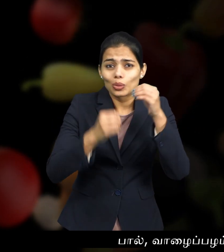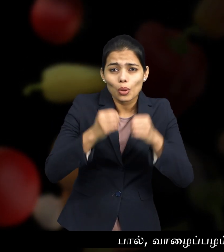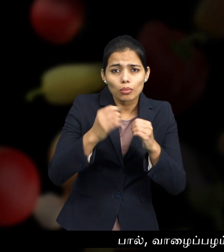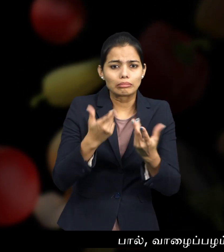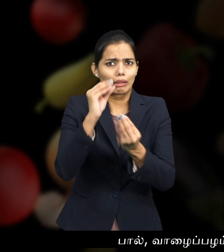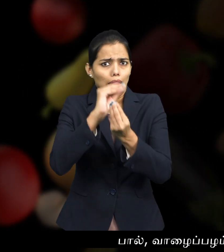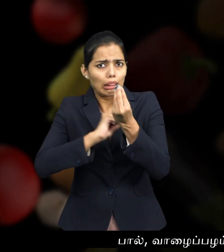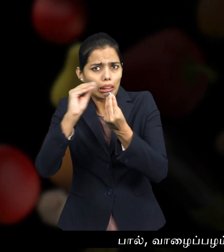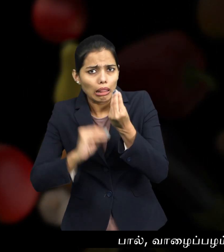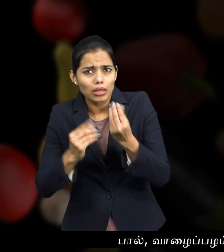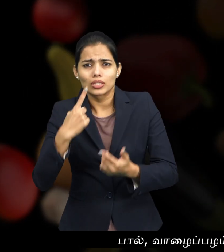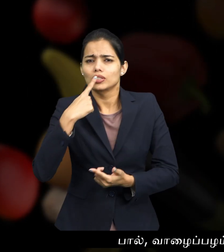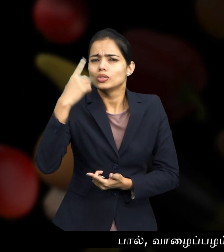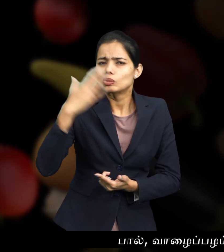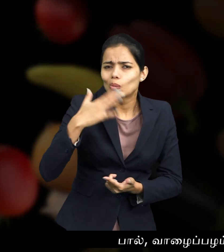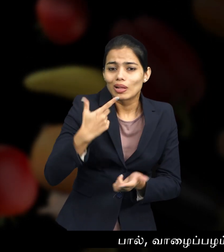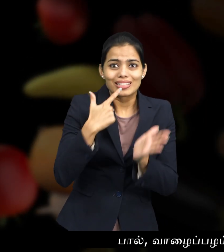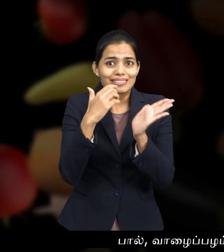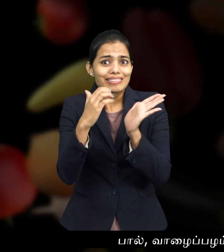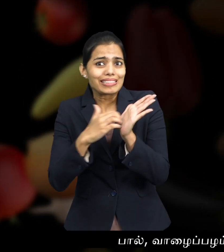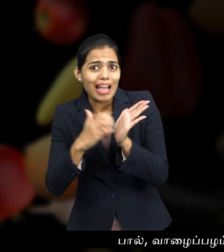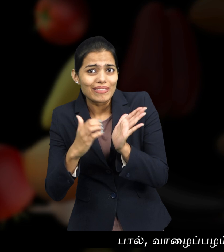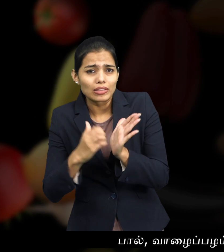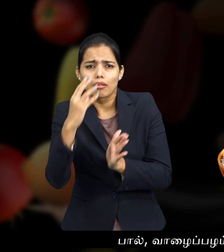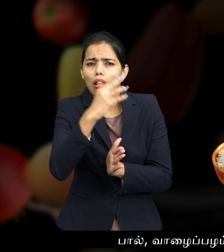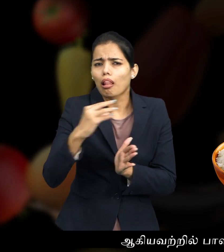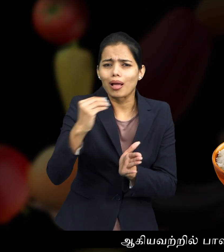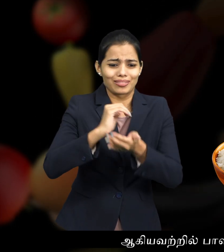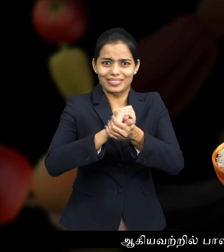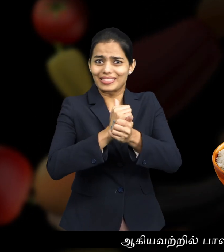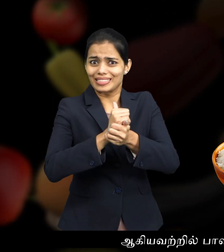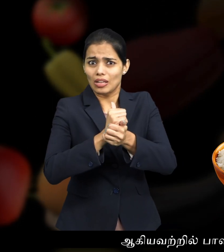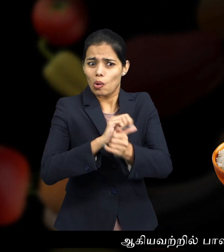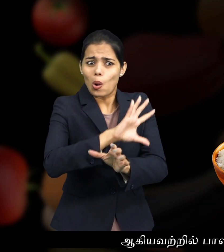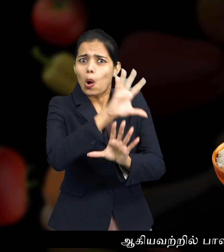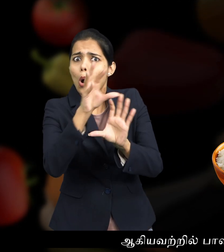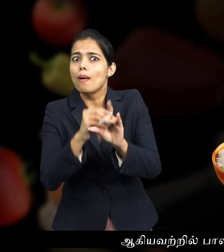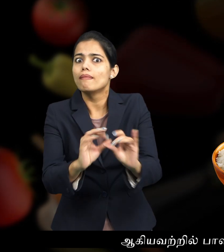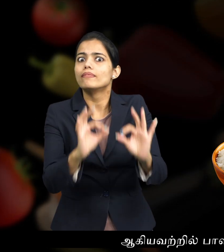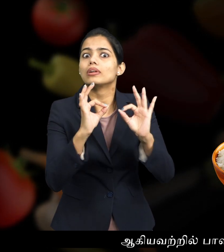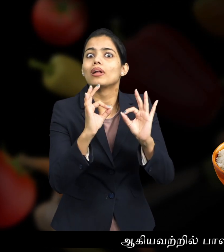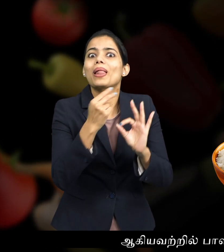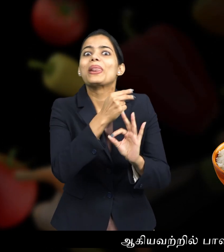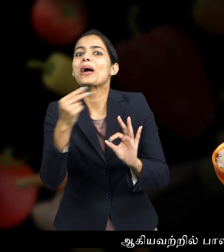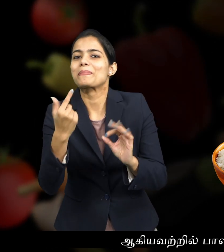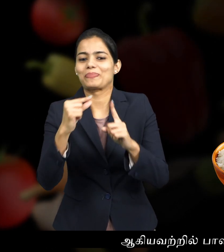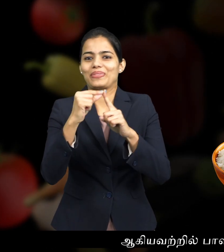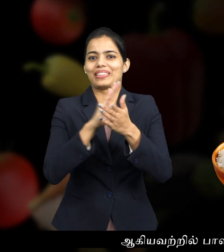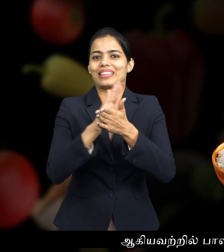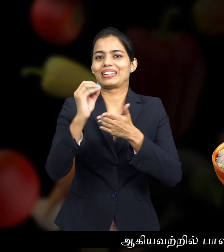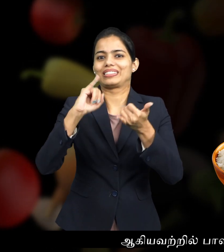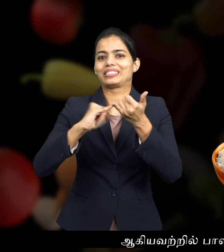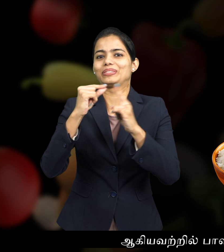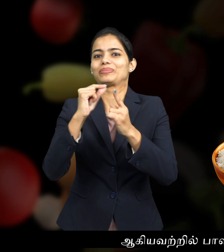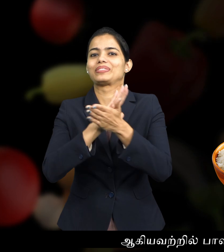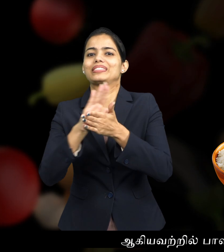பால், வாழைப்பழம், மிளகாய், அரிசி, சீரகம் ஆகியவற்றில் பாஸ்பரஸ் அதிகம் உள்ளது.